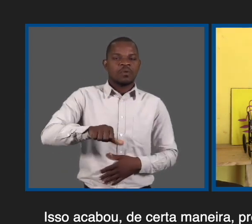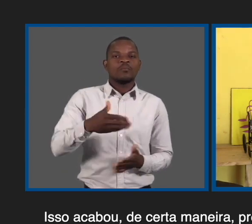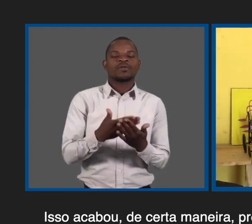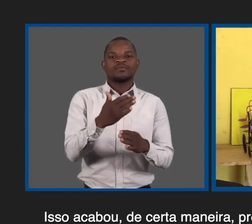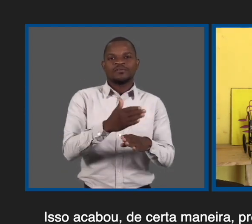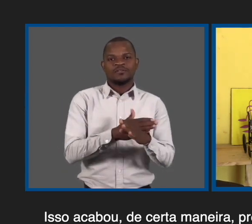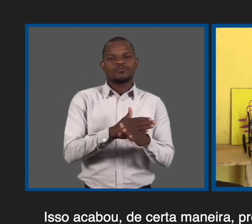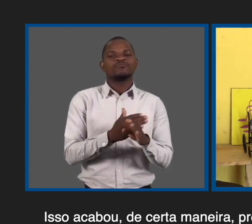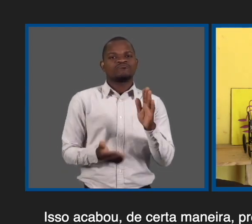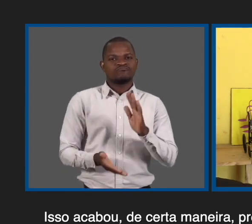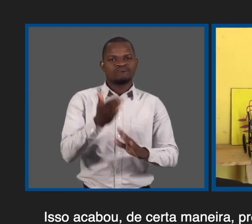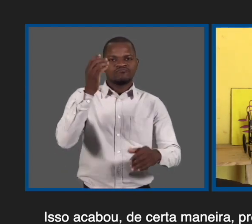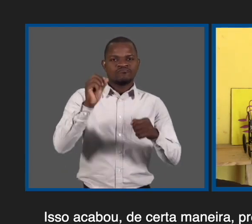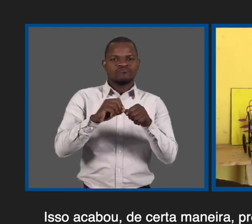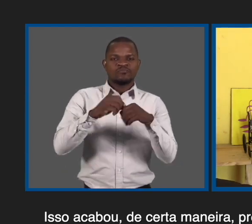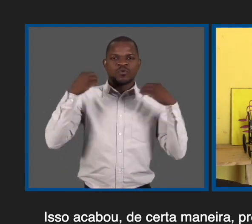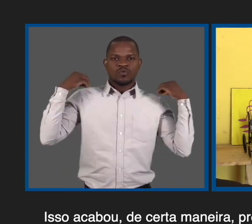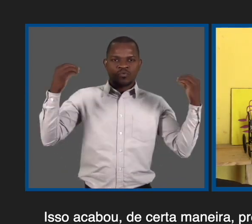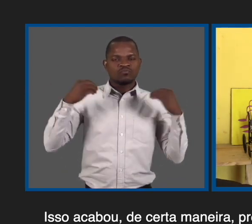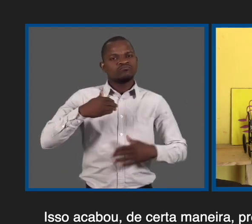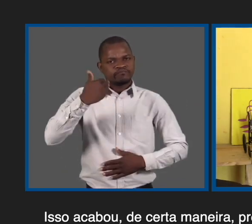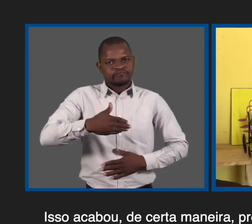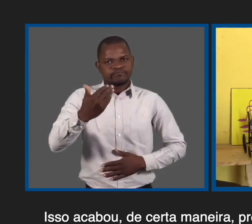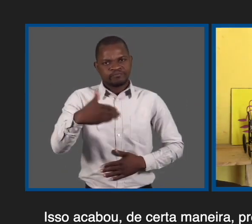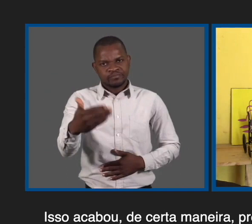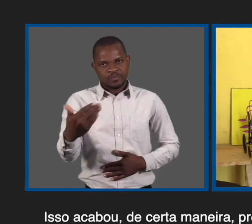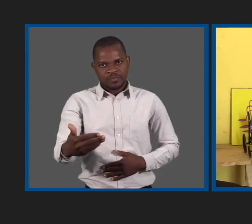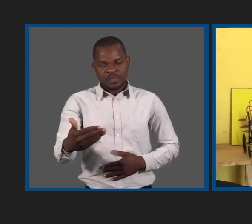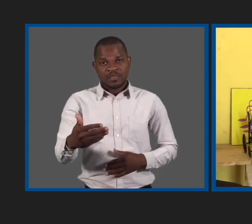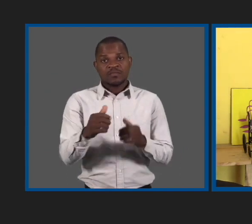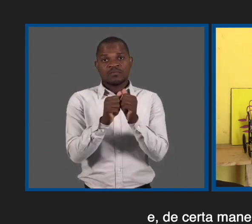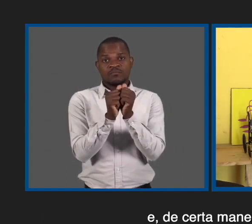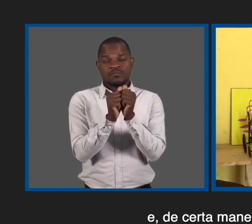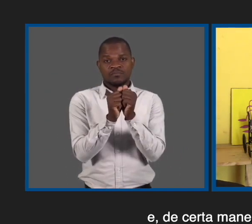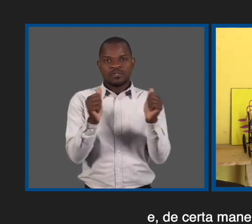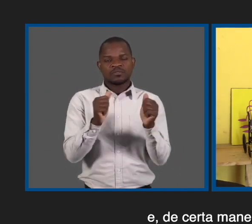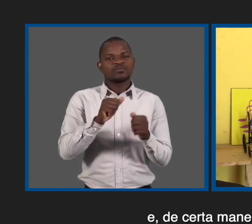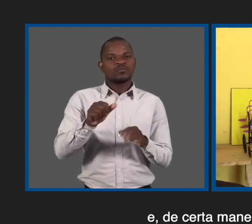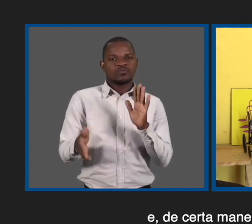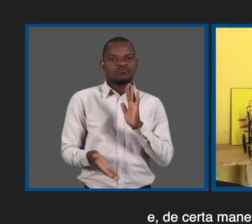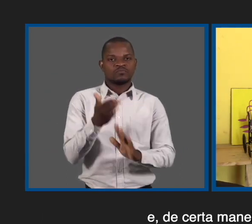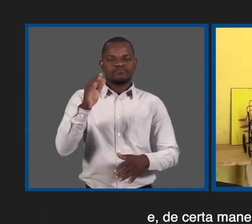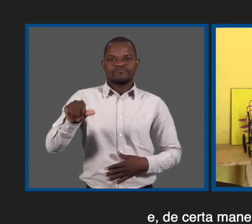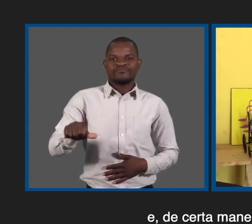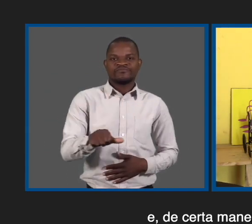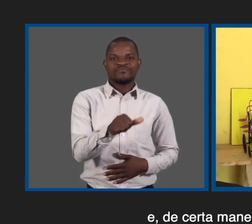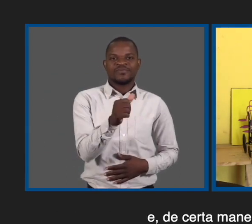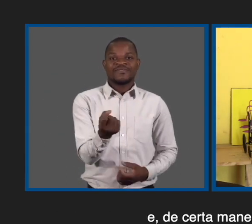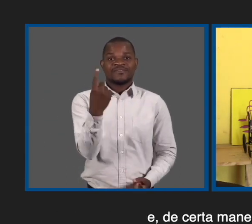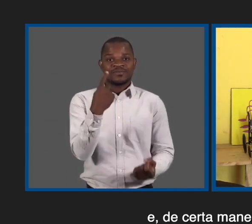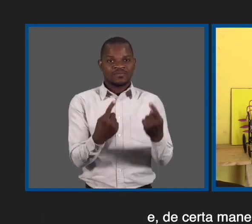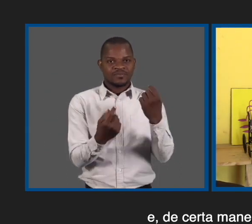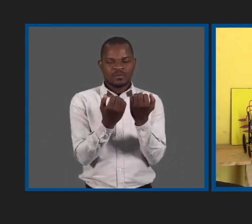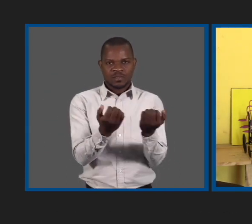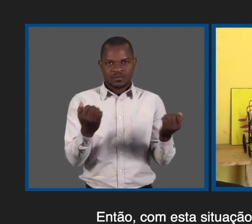já tínhamos entrado para um ritmo de fisioterapias com muita frequência e, de certa maneira, estávamos a ver desenvolvimento em